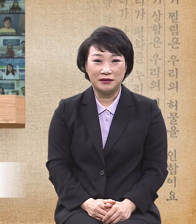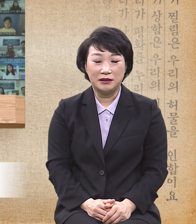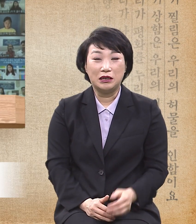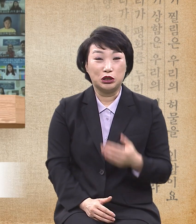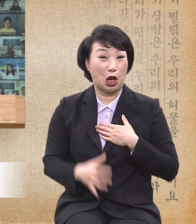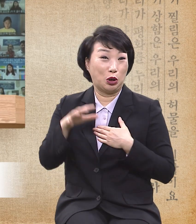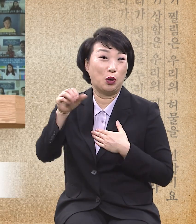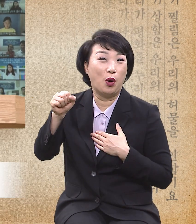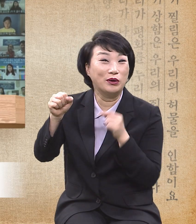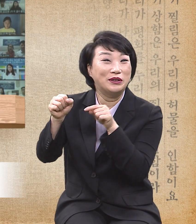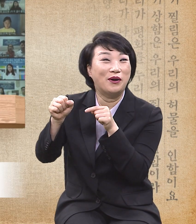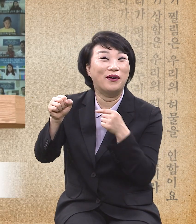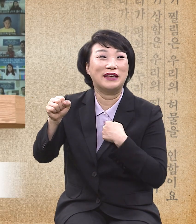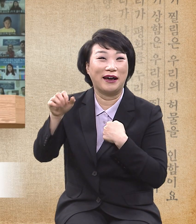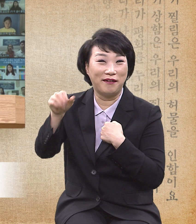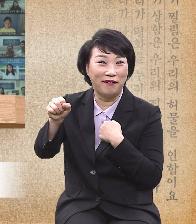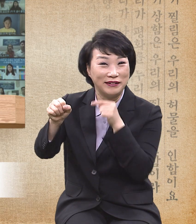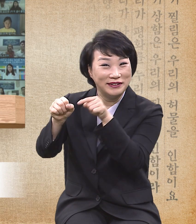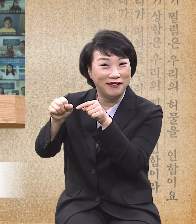내 것이라고.